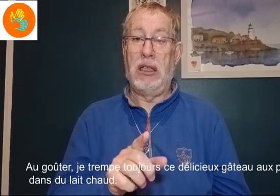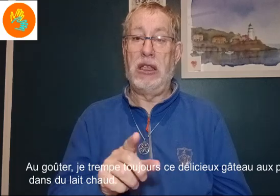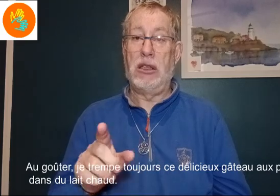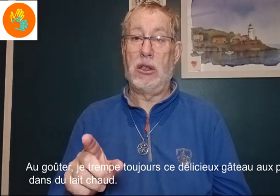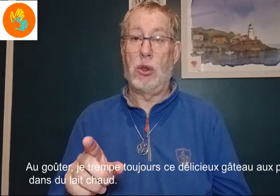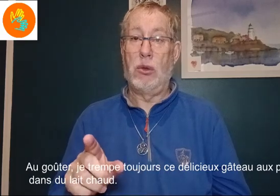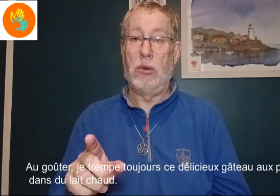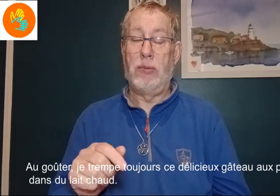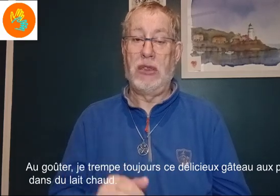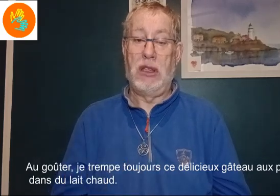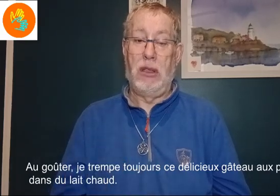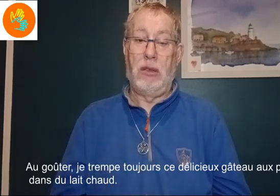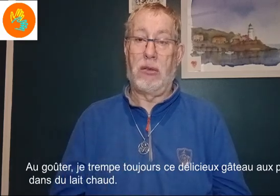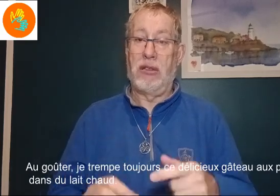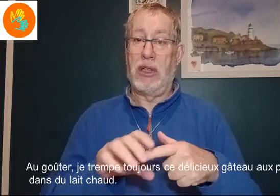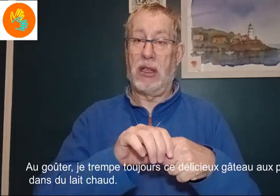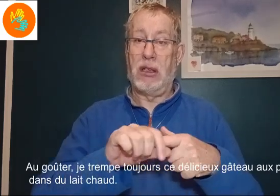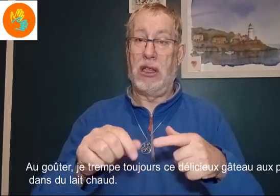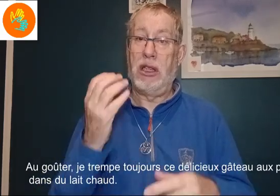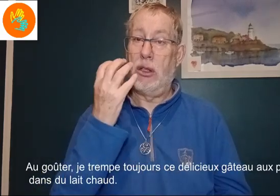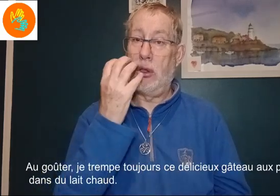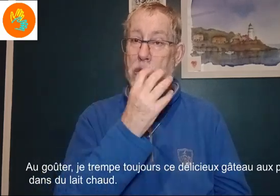lait chaud. Donc on va faire lait chaud.